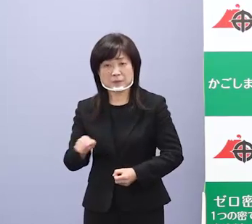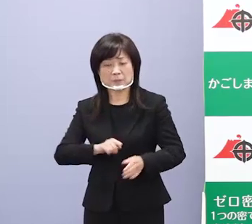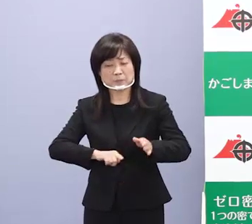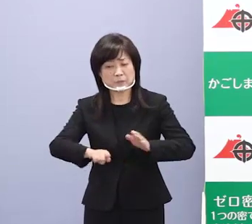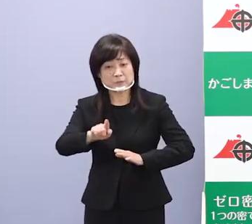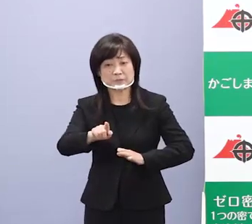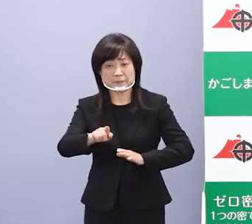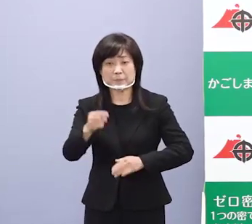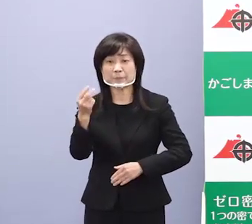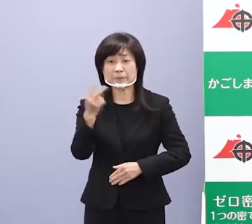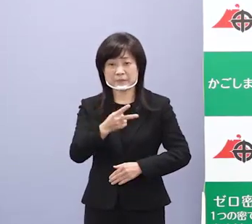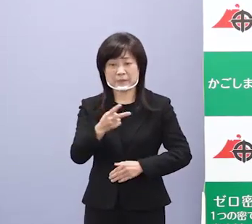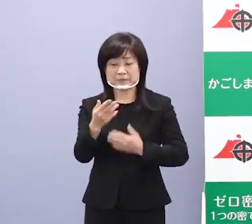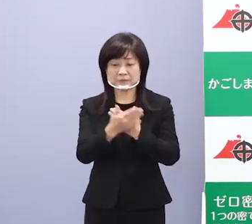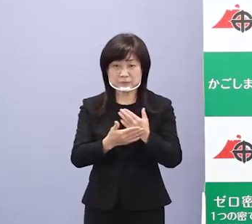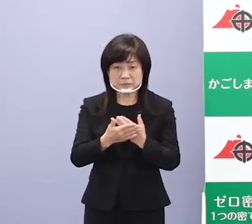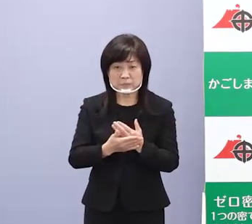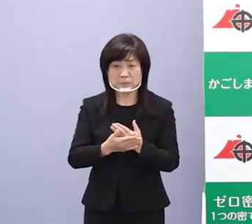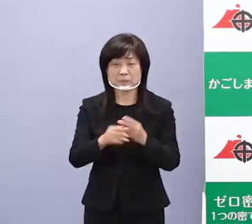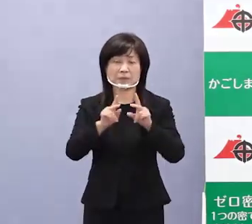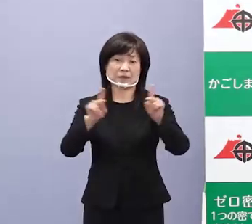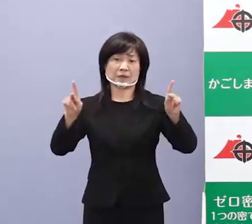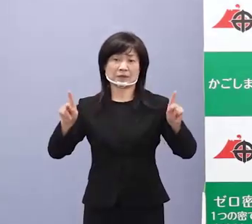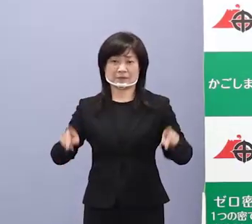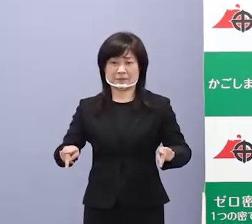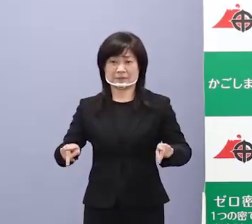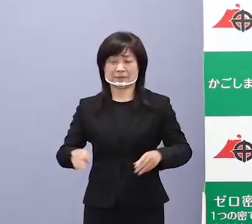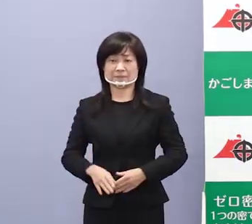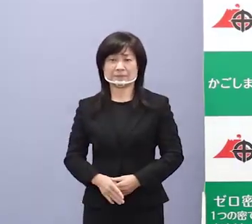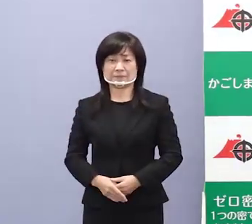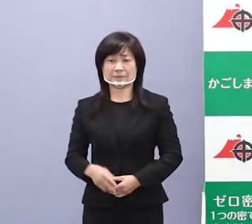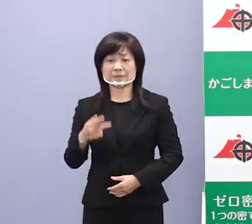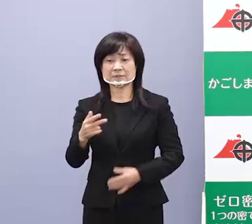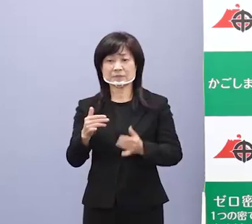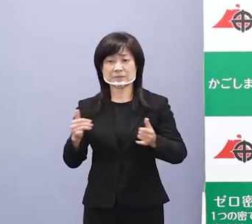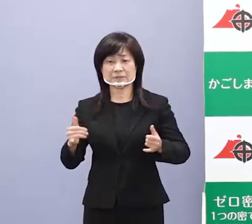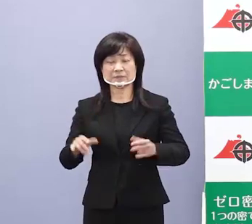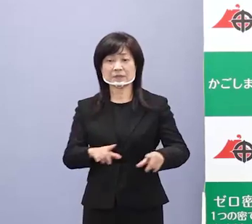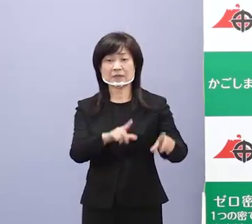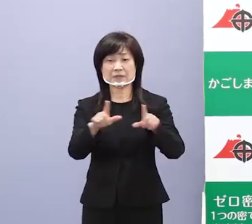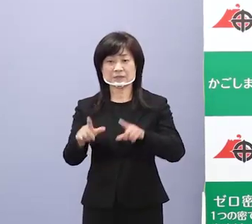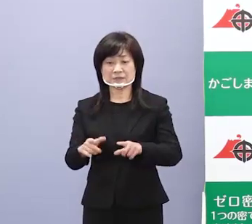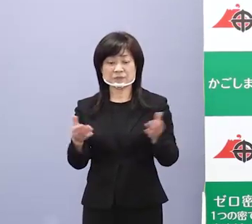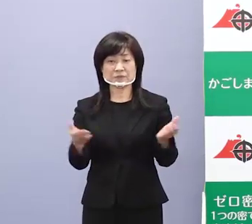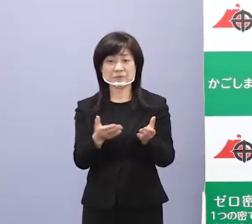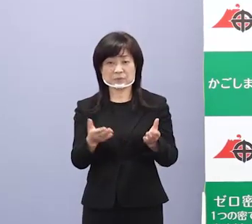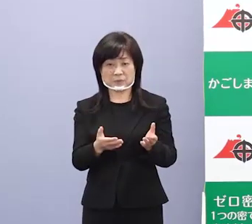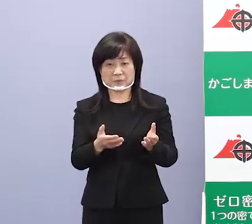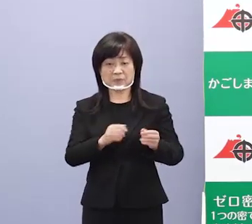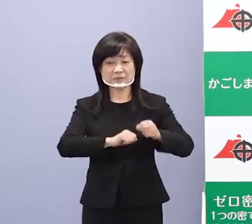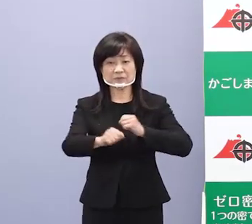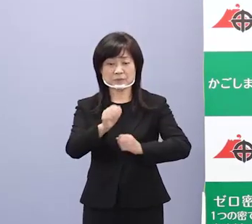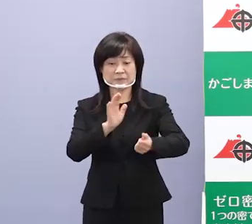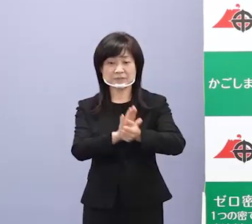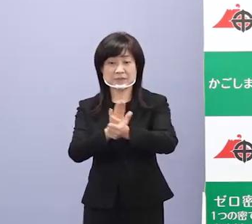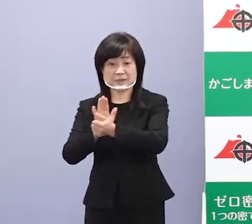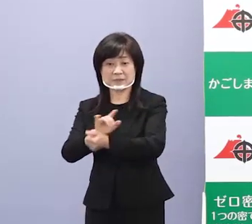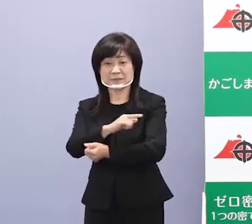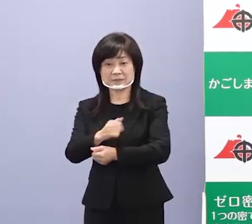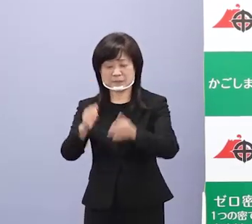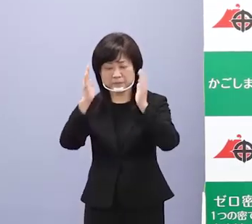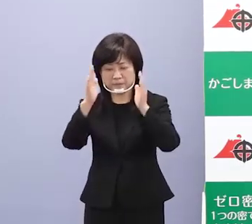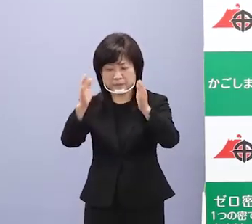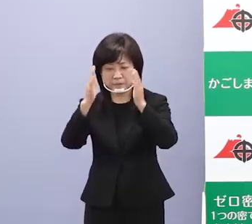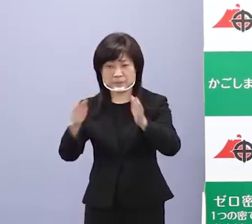先かつ最重要の課題として、市民生活や事業活動への支援などに全力で取り組んでまいり